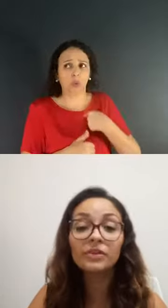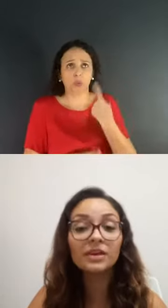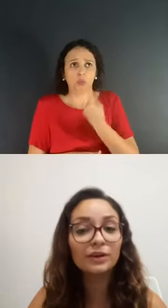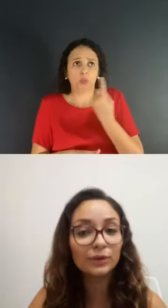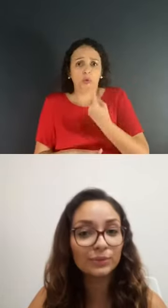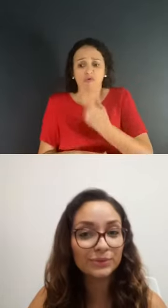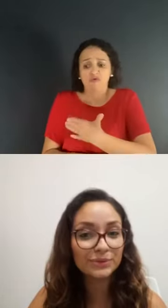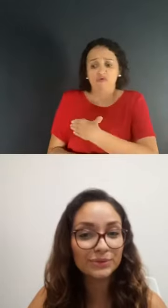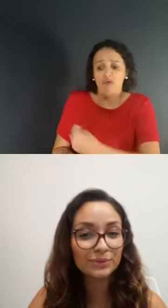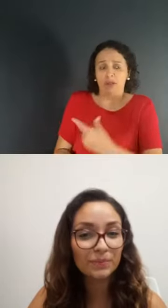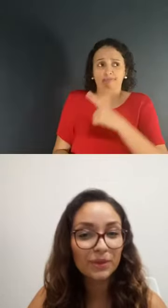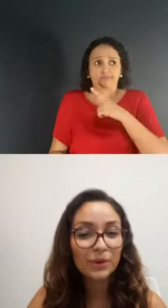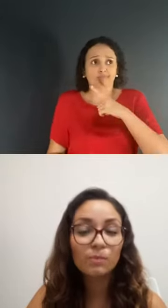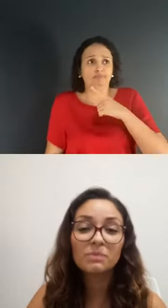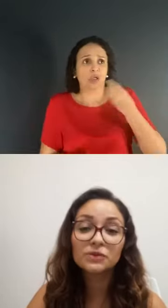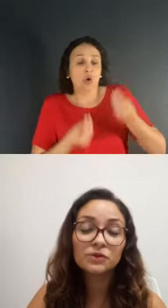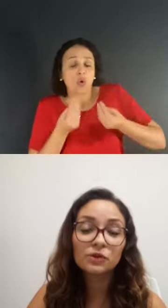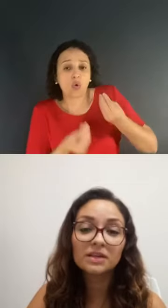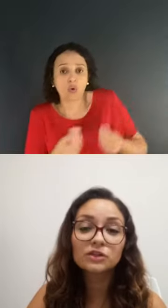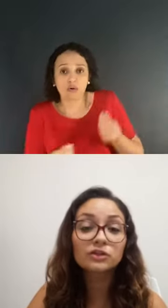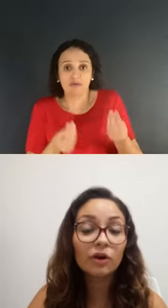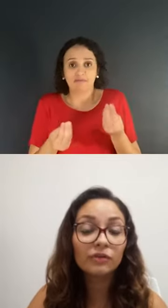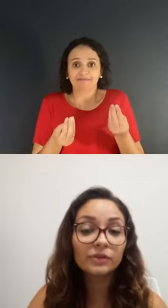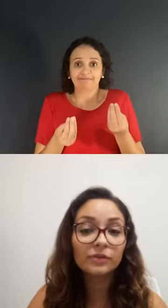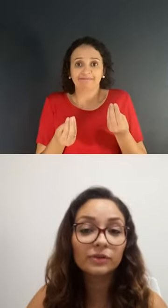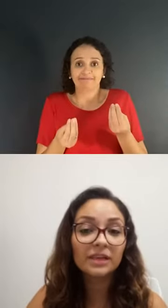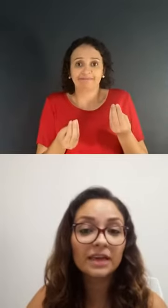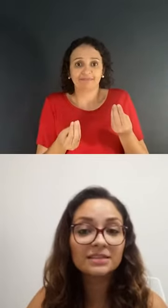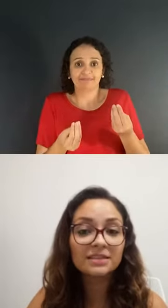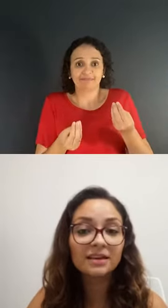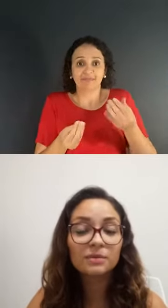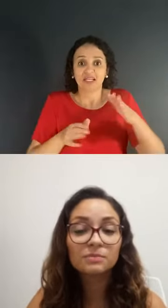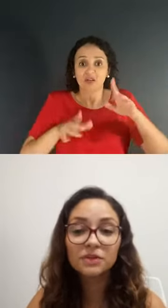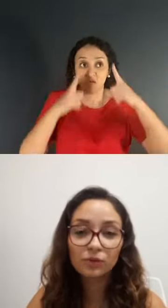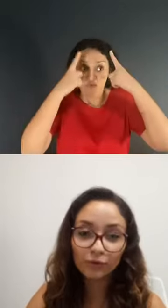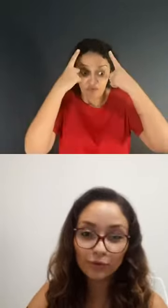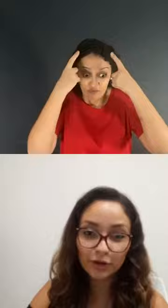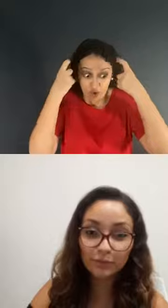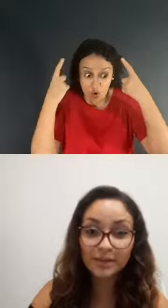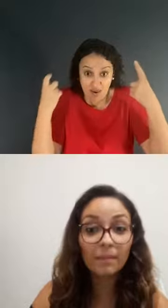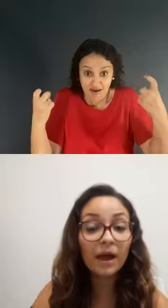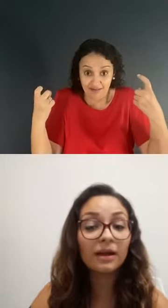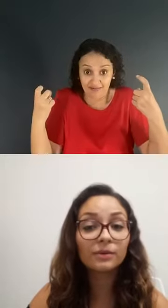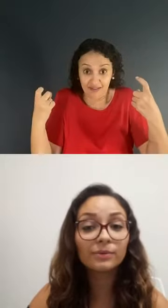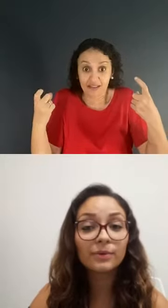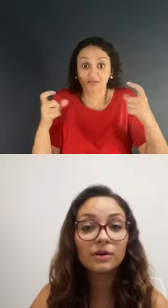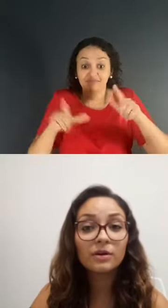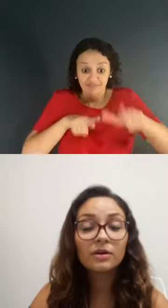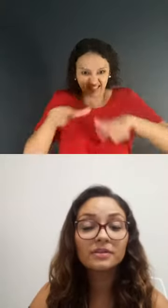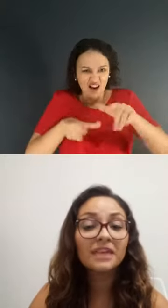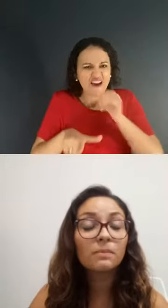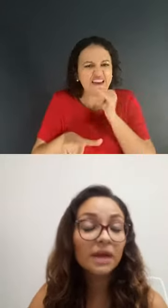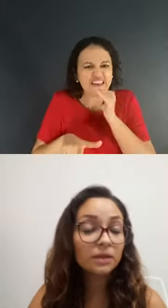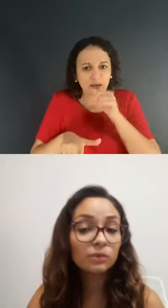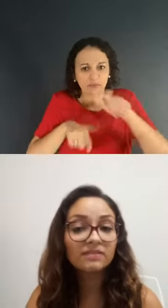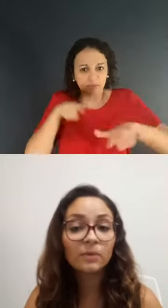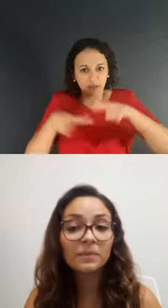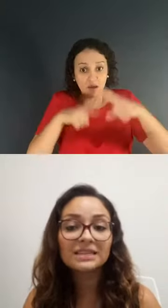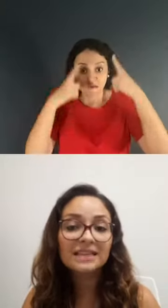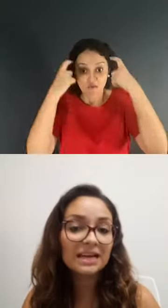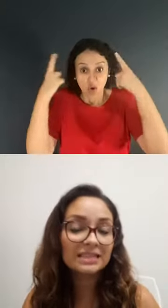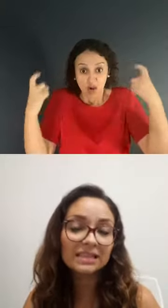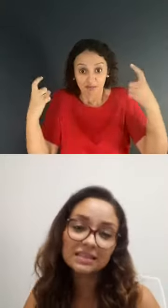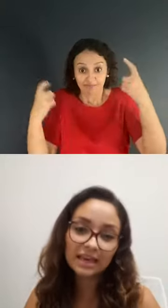com filhos, uma pessoa que sofre violência psicológica no trabalho, tem medo do que